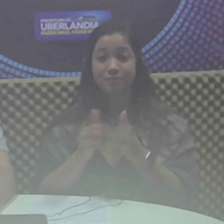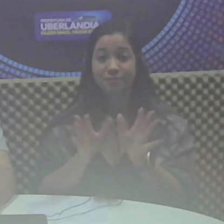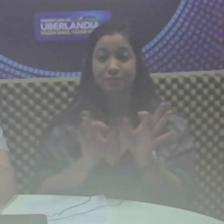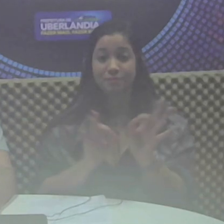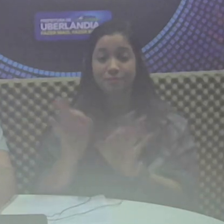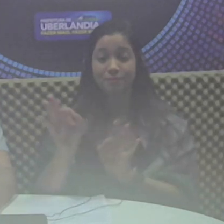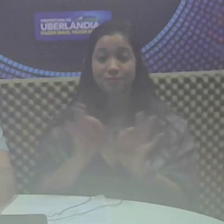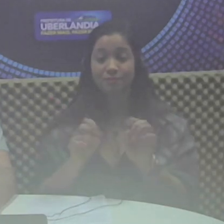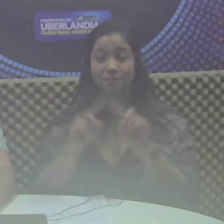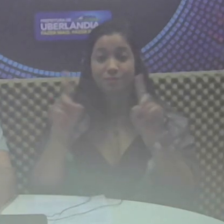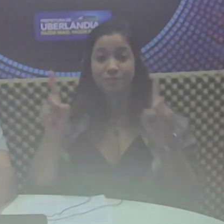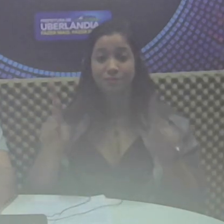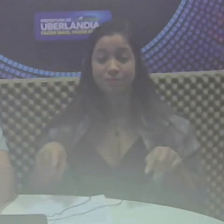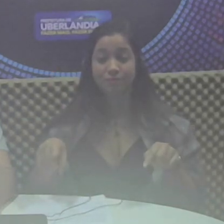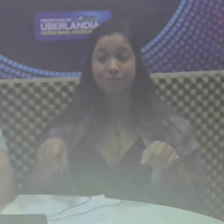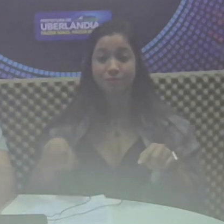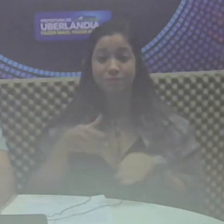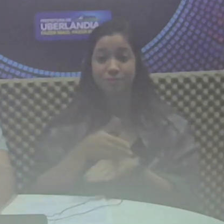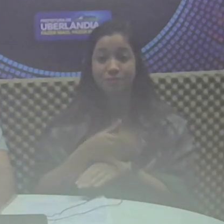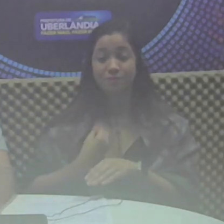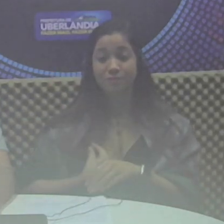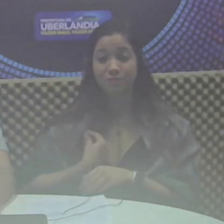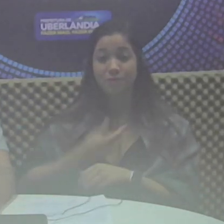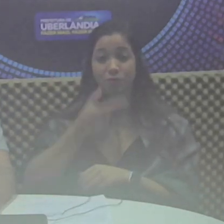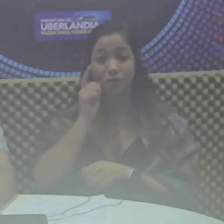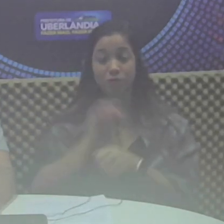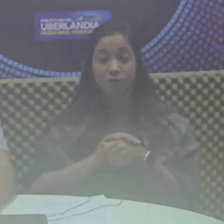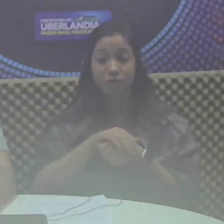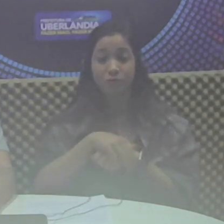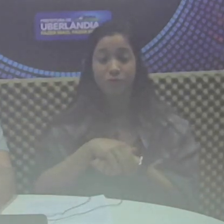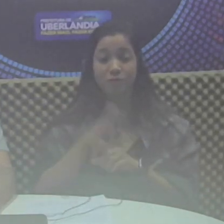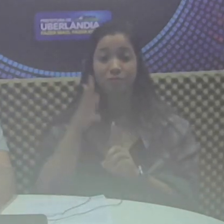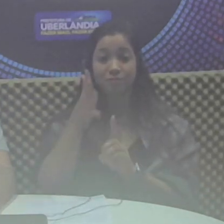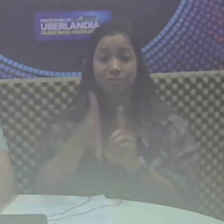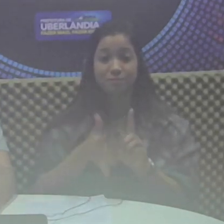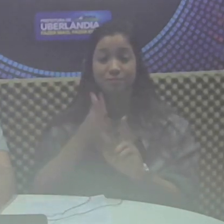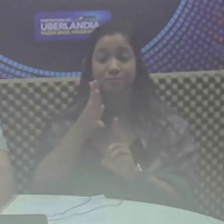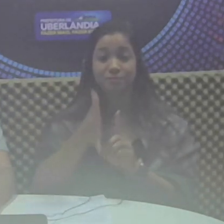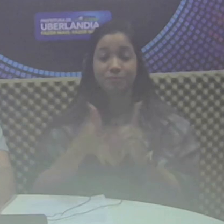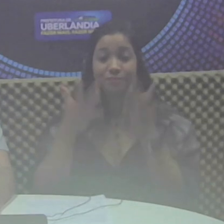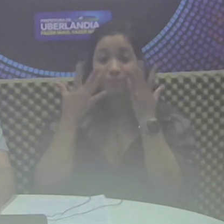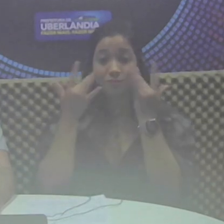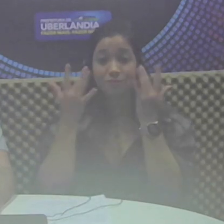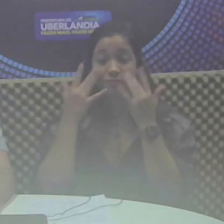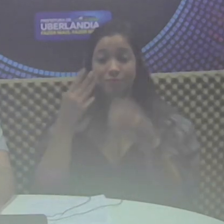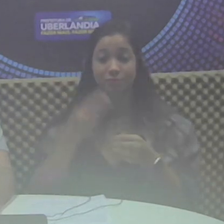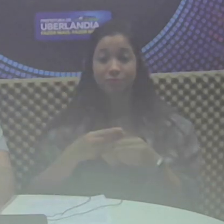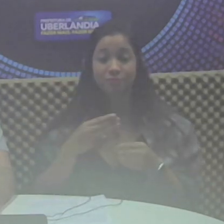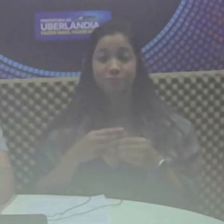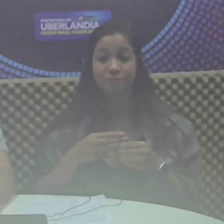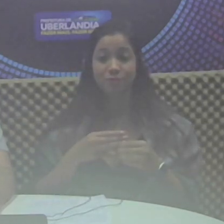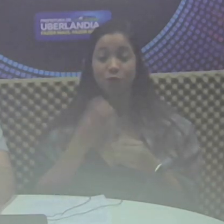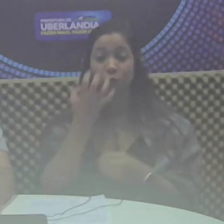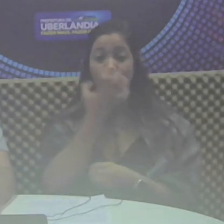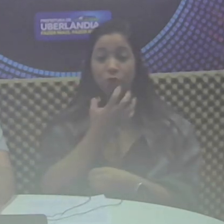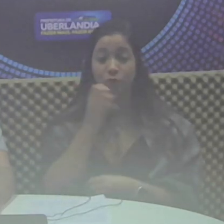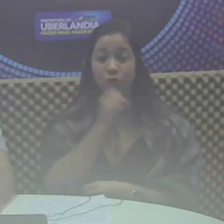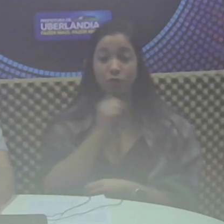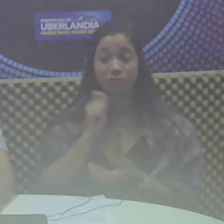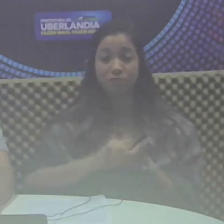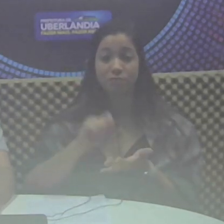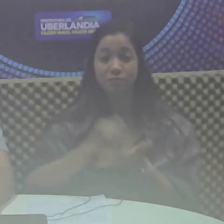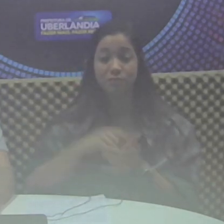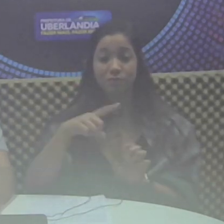os colaboradores do setor participaram, na noite de ontem, de uma palestra no Teatro Municipal com o músico, escritor